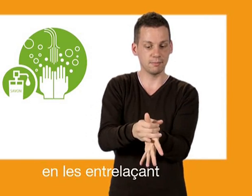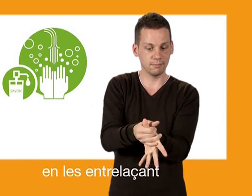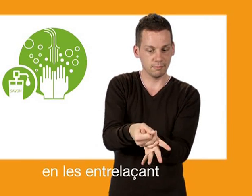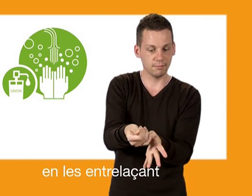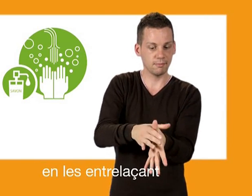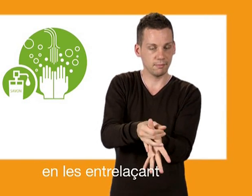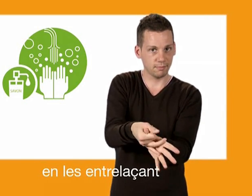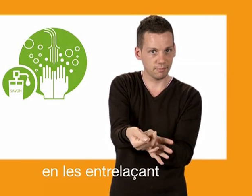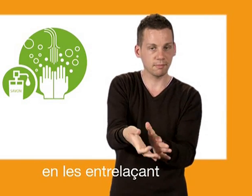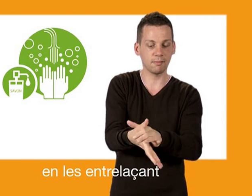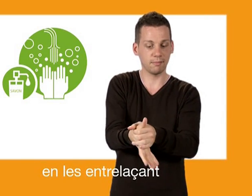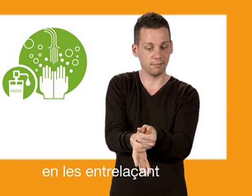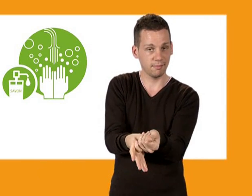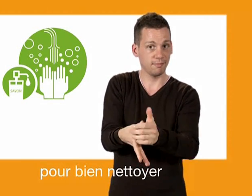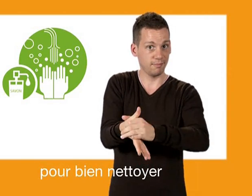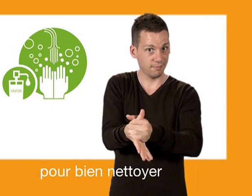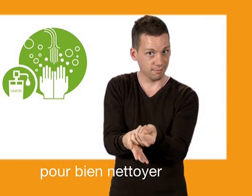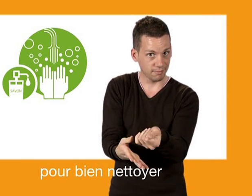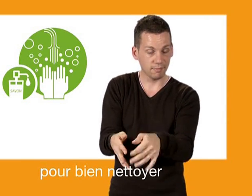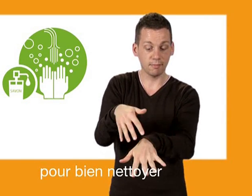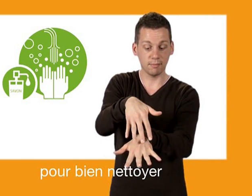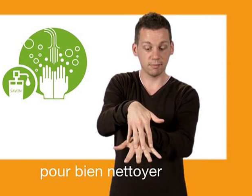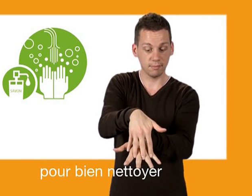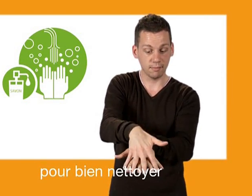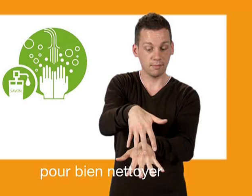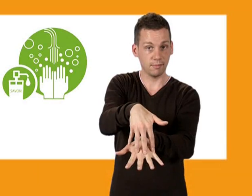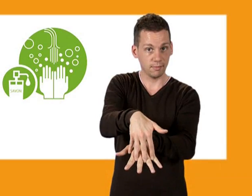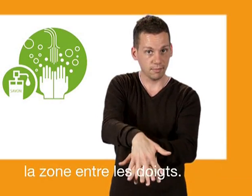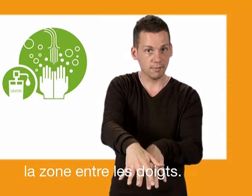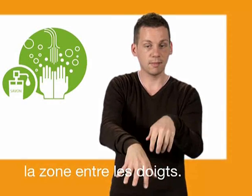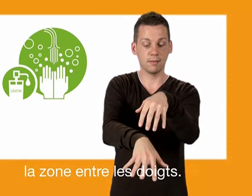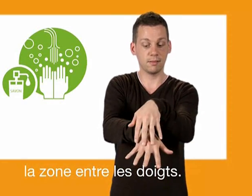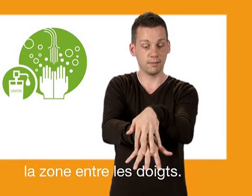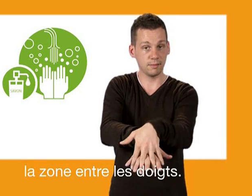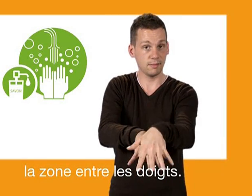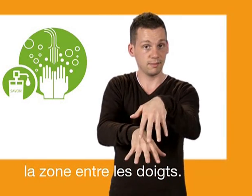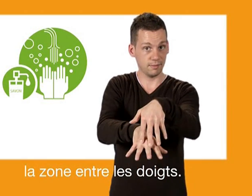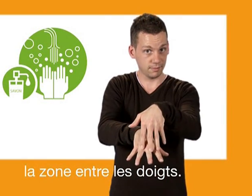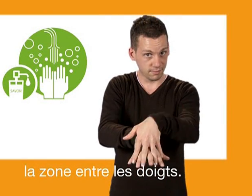Frottez-vous les mains en les entrelaçant pour bien nettoyer la zone entre les doigts.